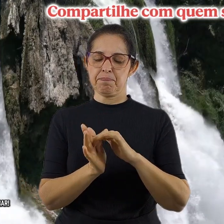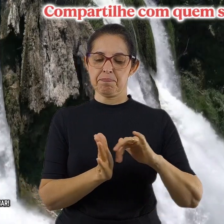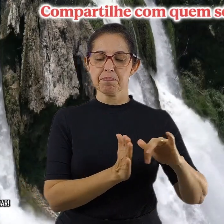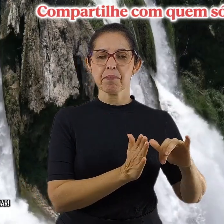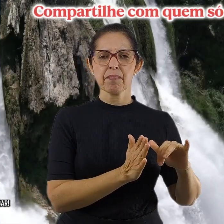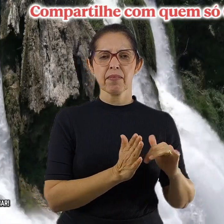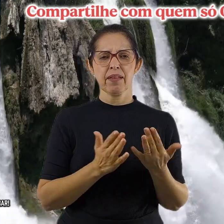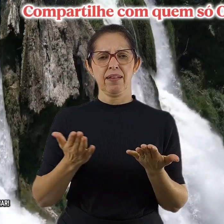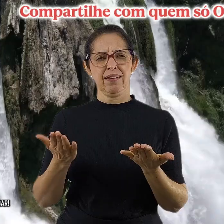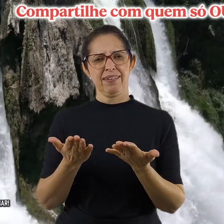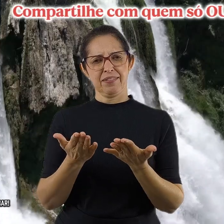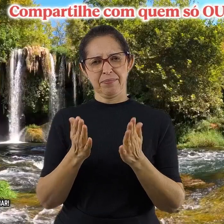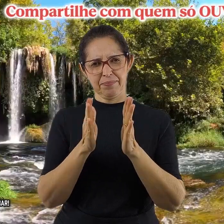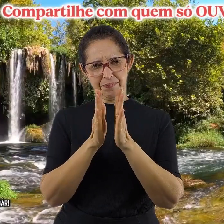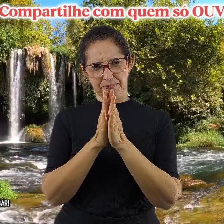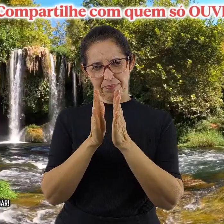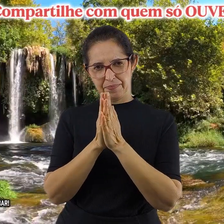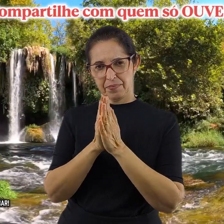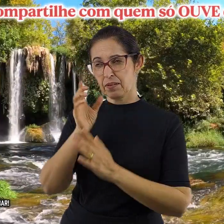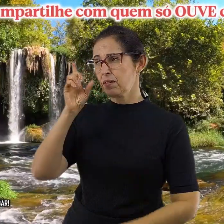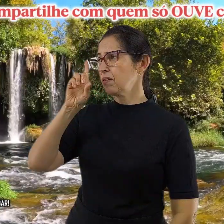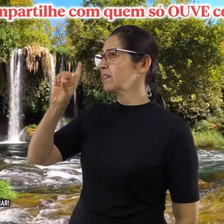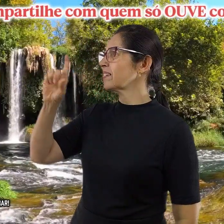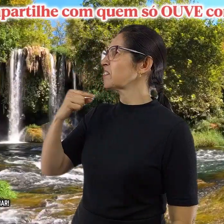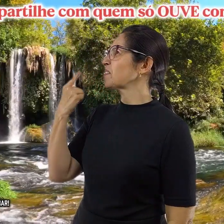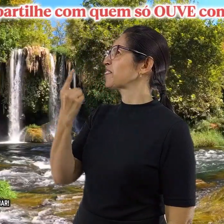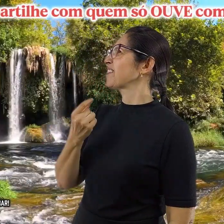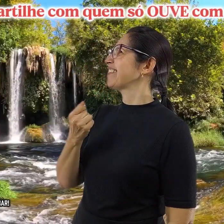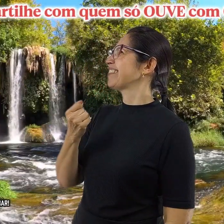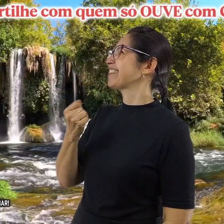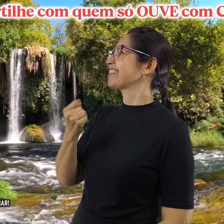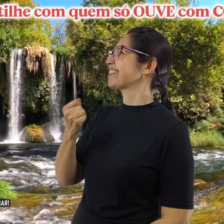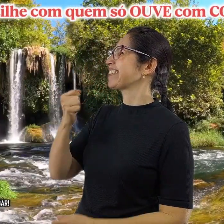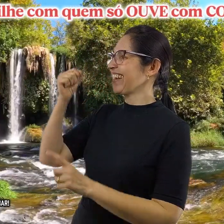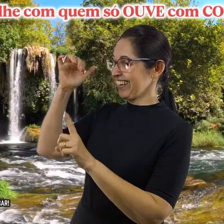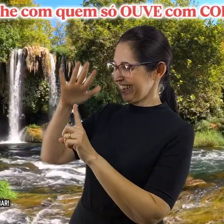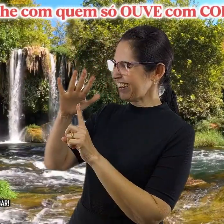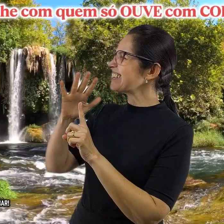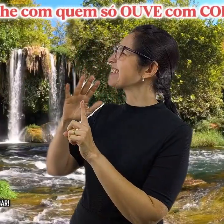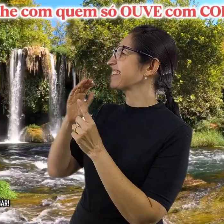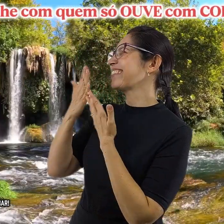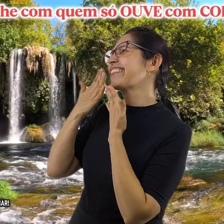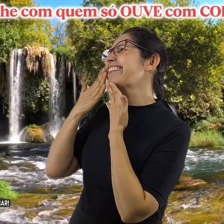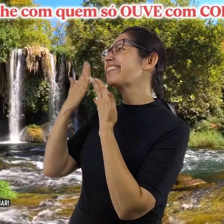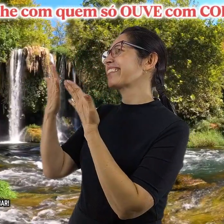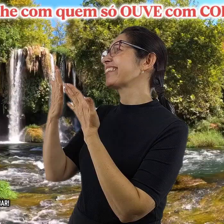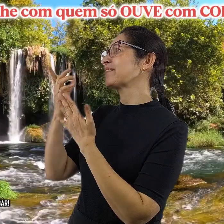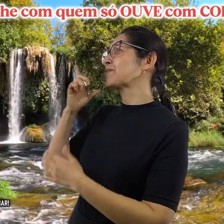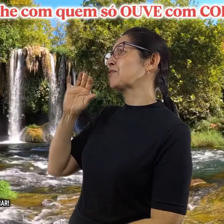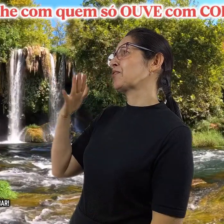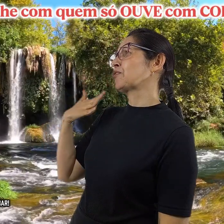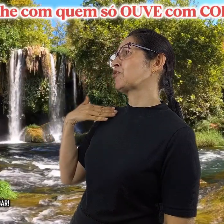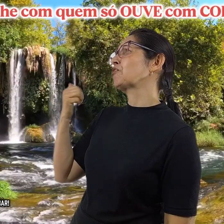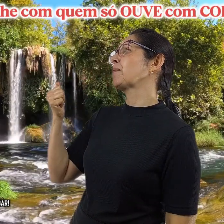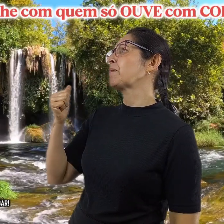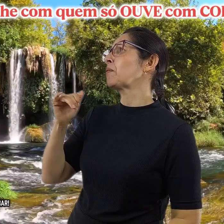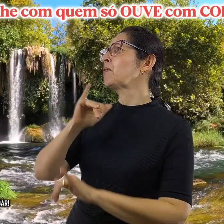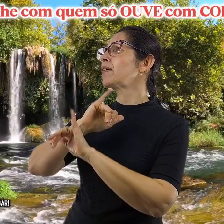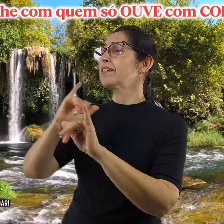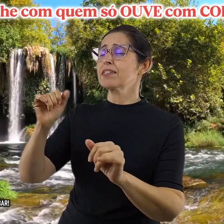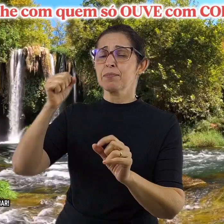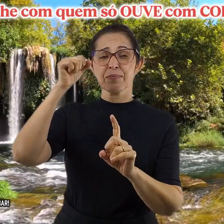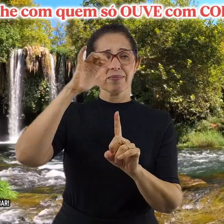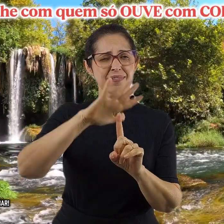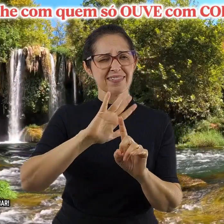Bendizemos, Senhor, por esta graça maravilhosa, por esse amor que nos alcançou. E em teu nome dizemos